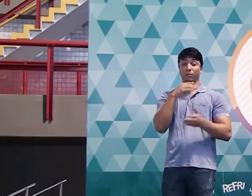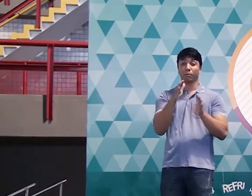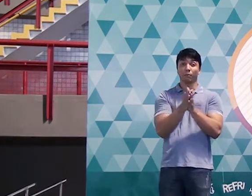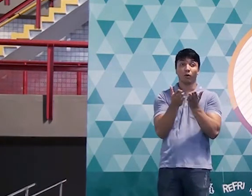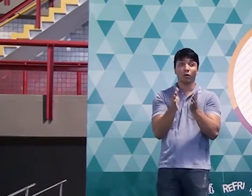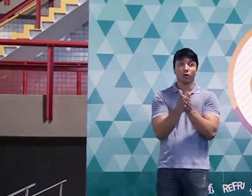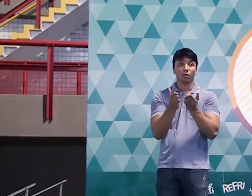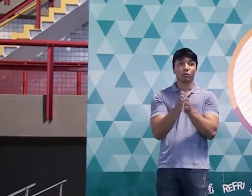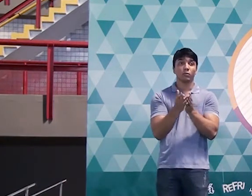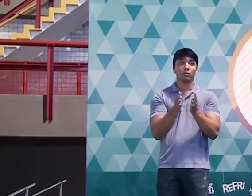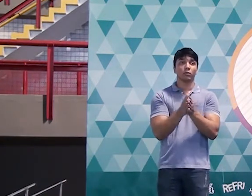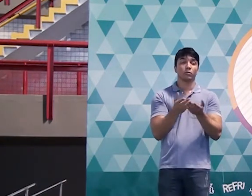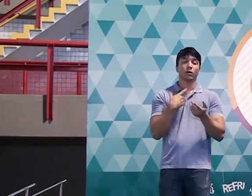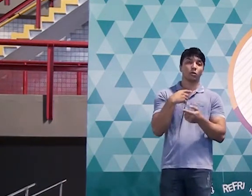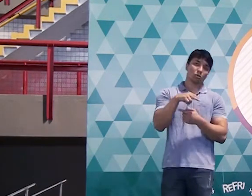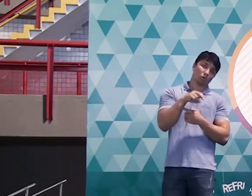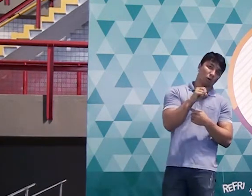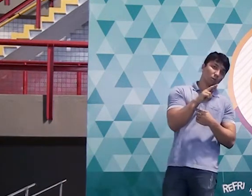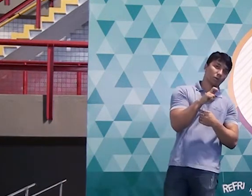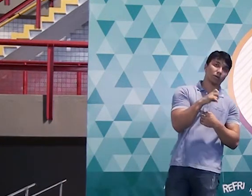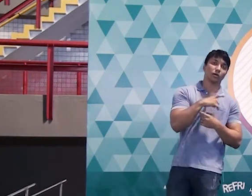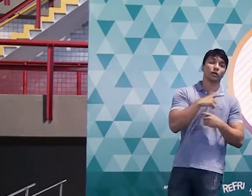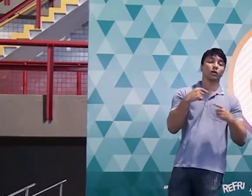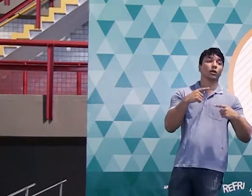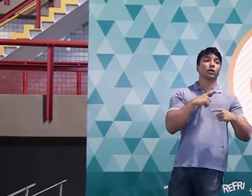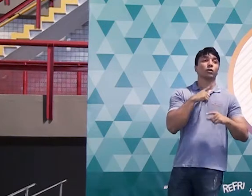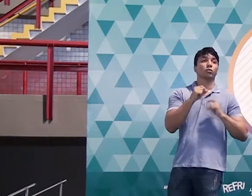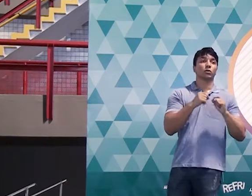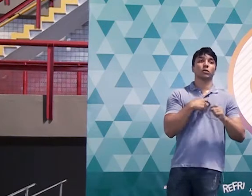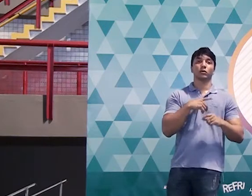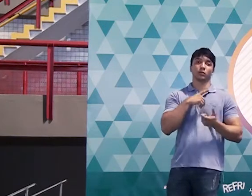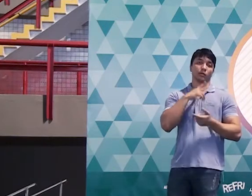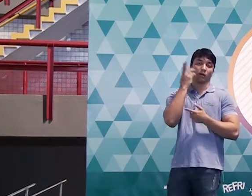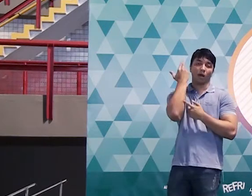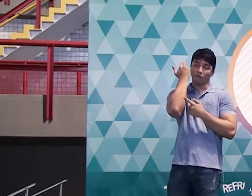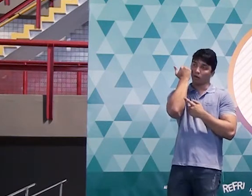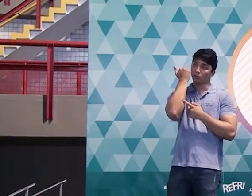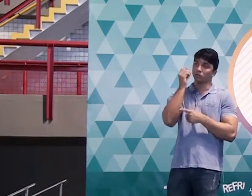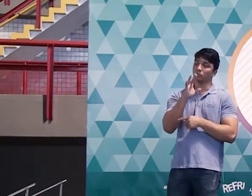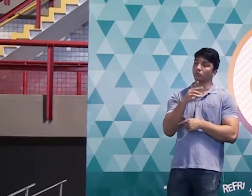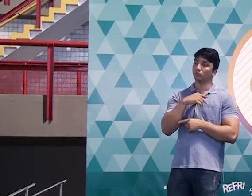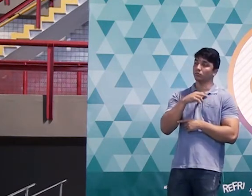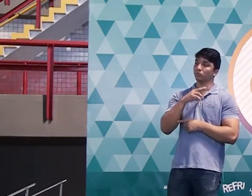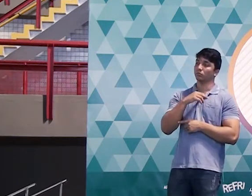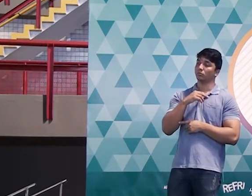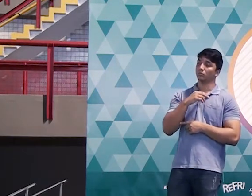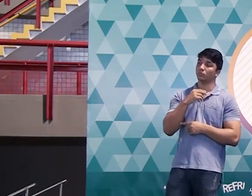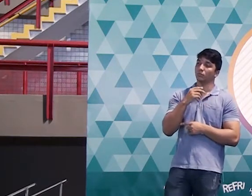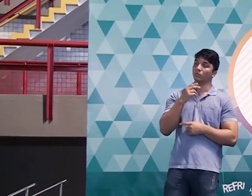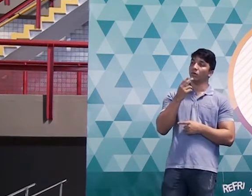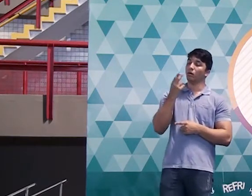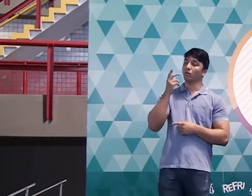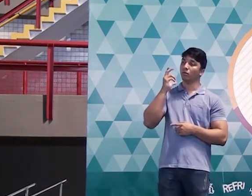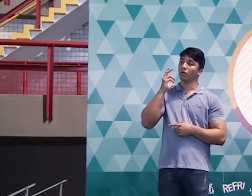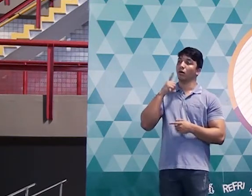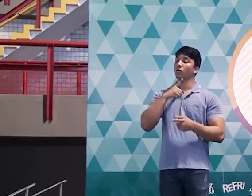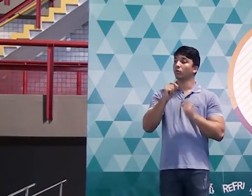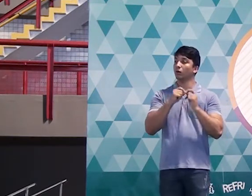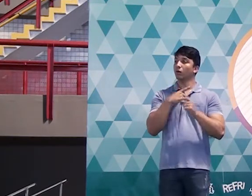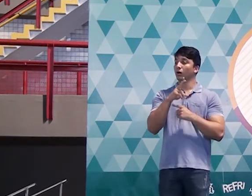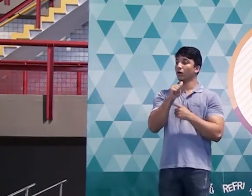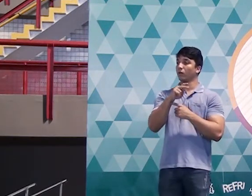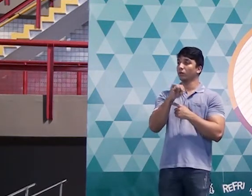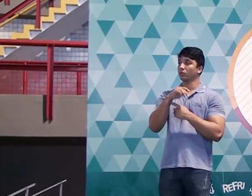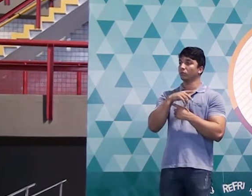pobre, mas é nobre, que o que é que ele tem? Um cavalo. Como ele tem um cavalo, ele é um